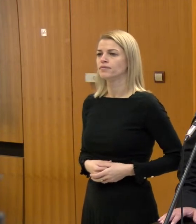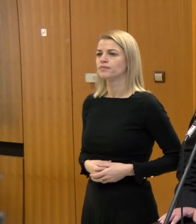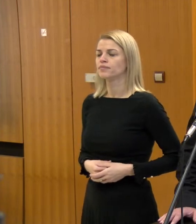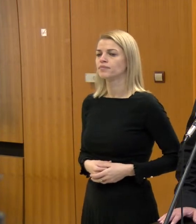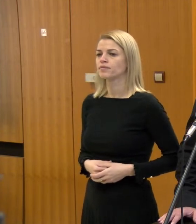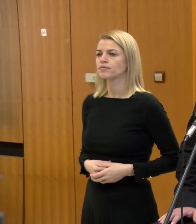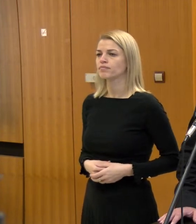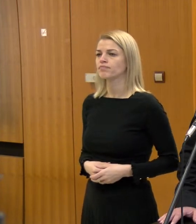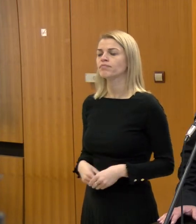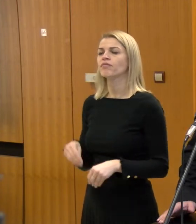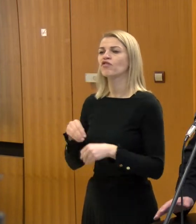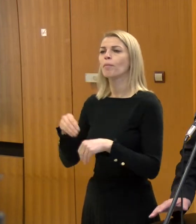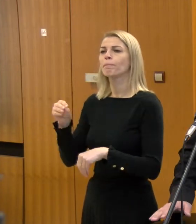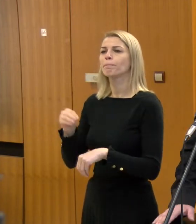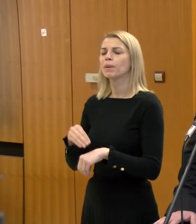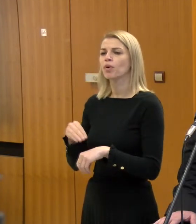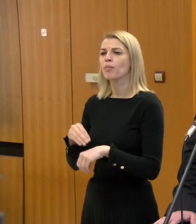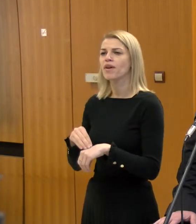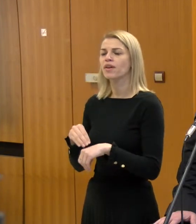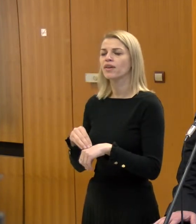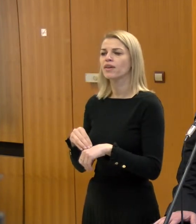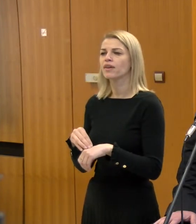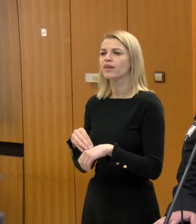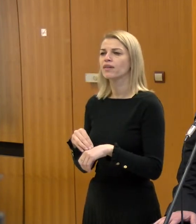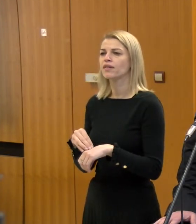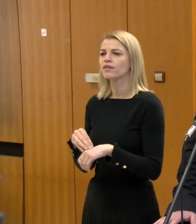Čo sa týka pripomienok ku